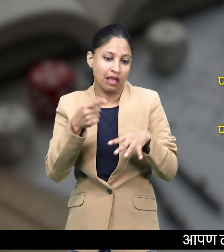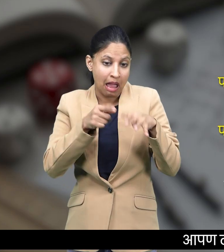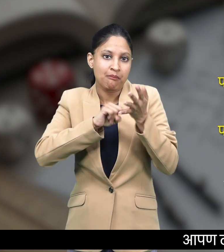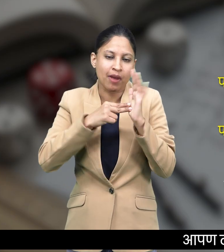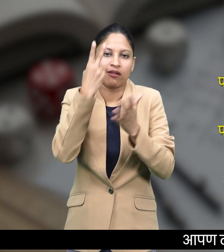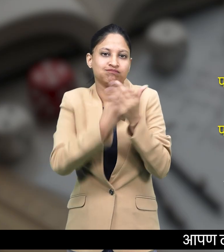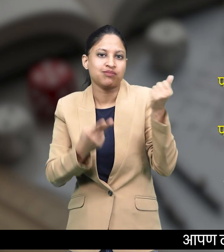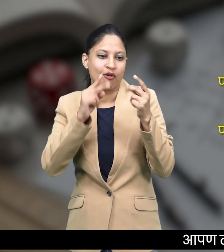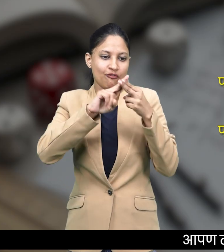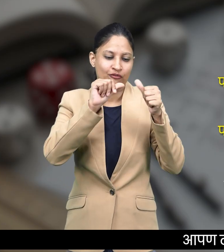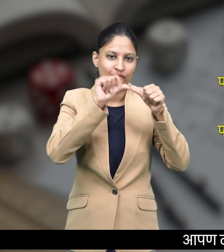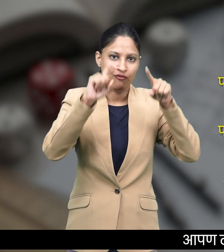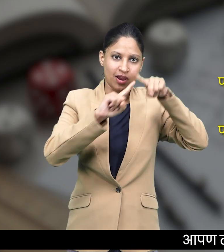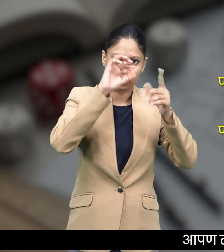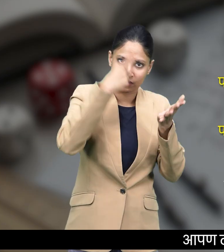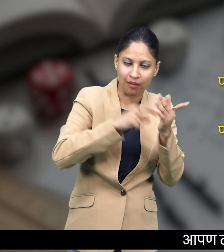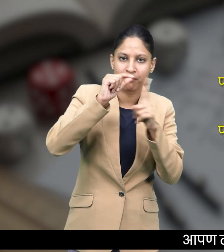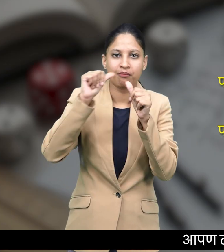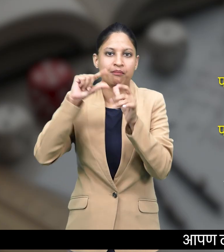आपण त्यांना घटक जोड्या म्हणतो.